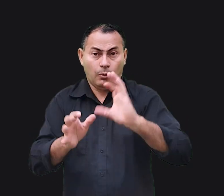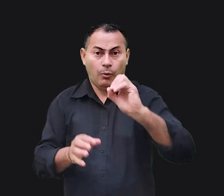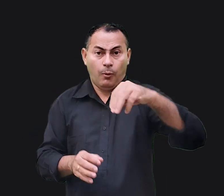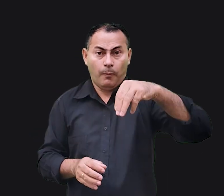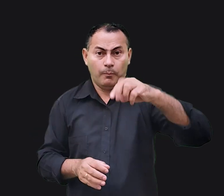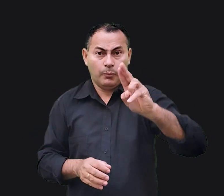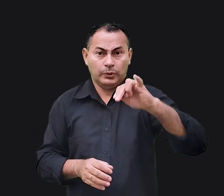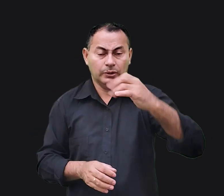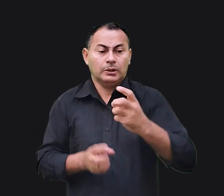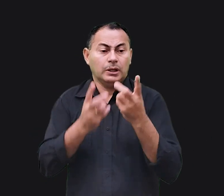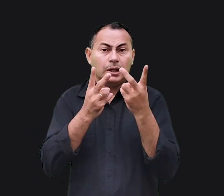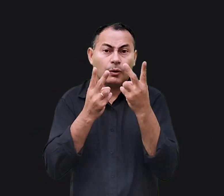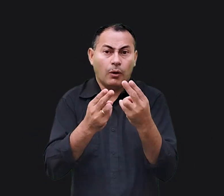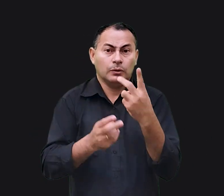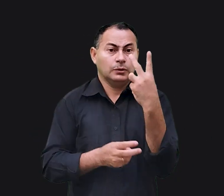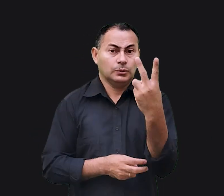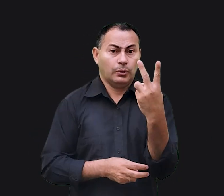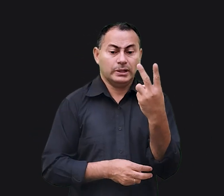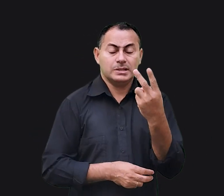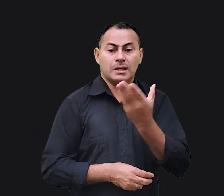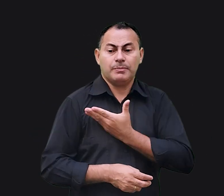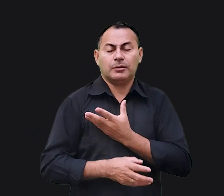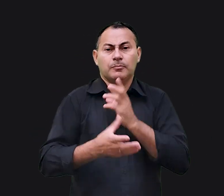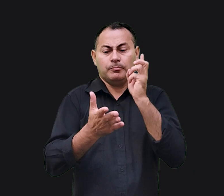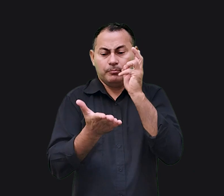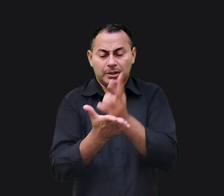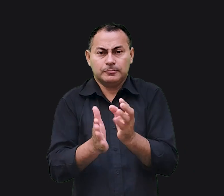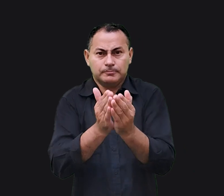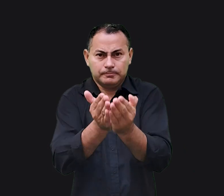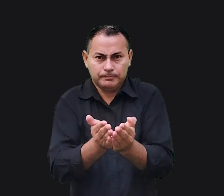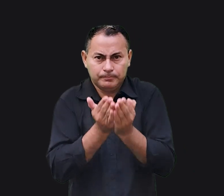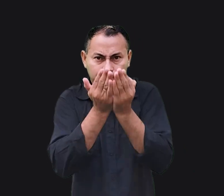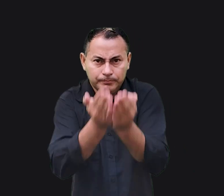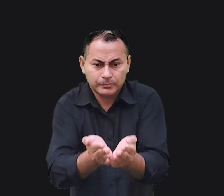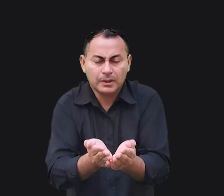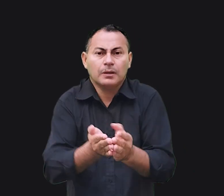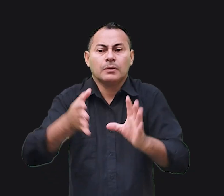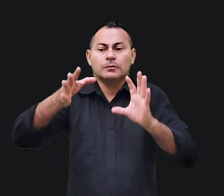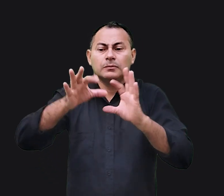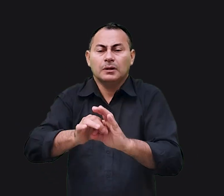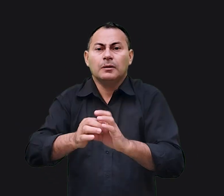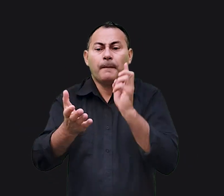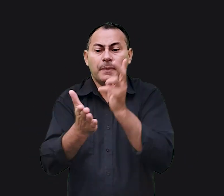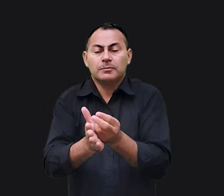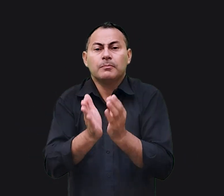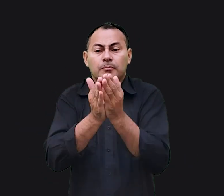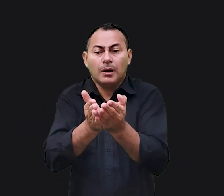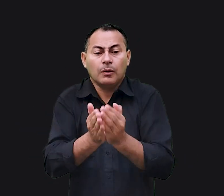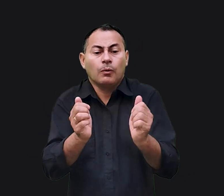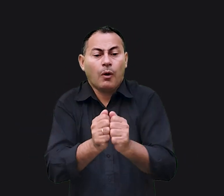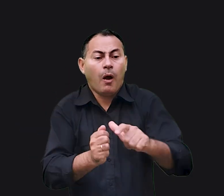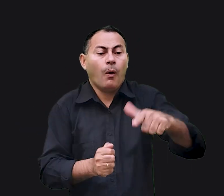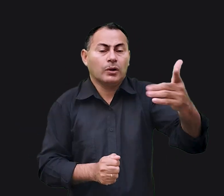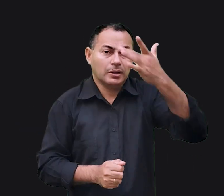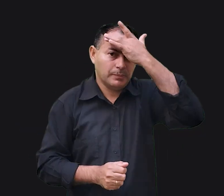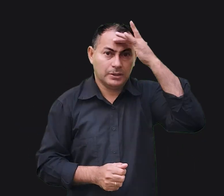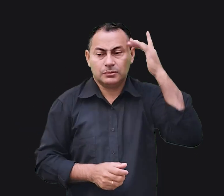dois colegas num mesmo barco. Quer dizer que comunhão é estar no mesmo barco com a outra pessoa, é ter